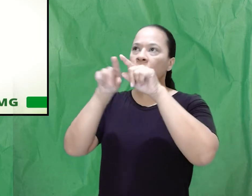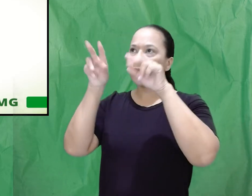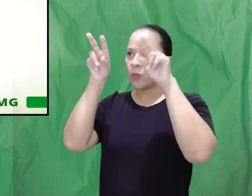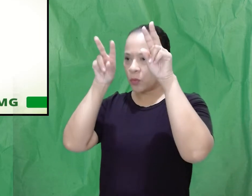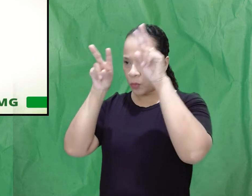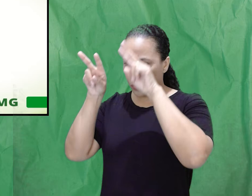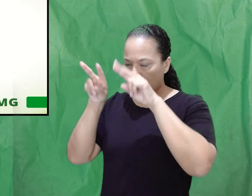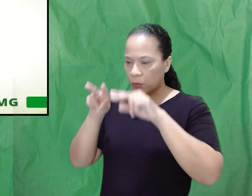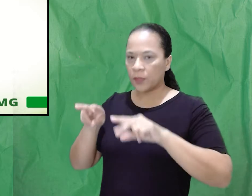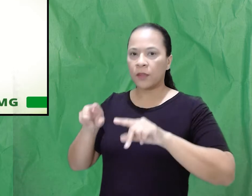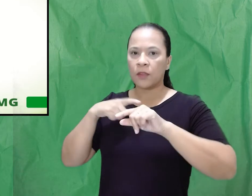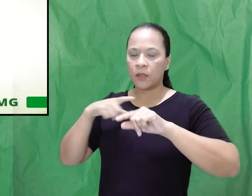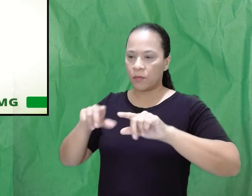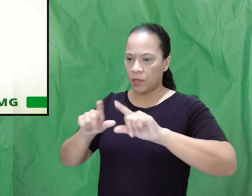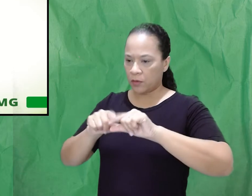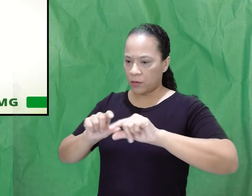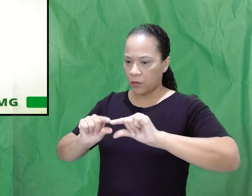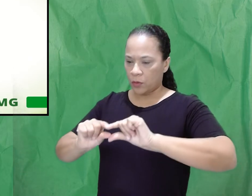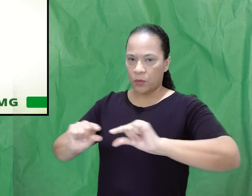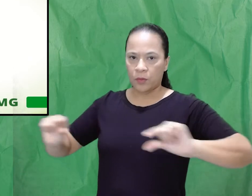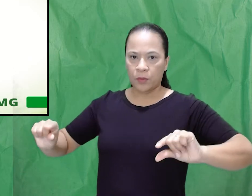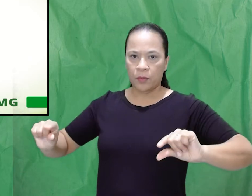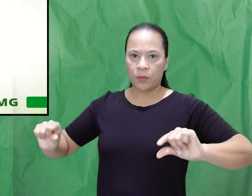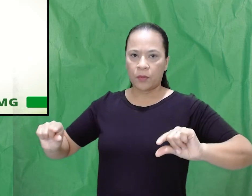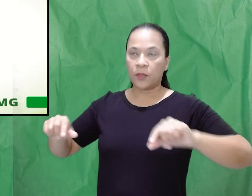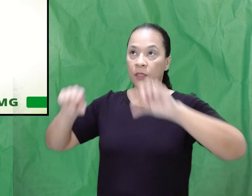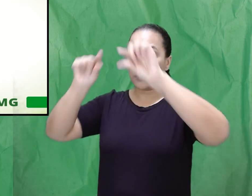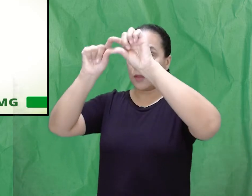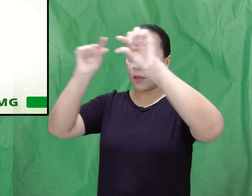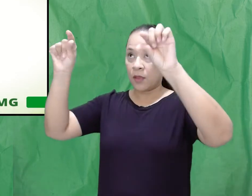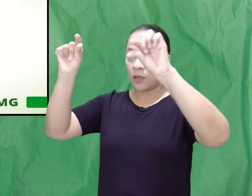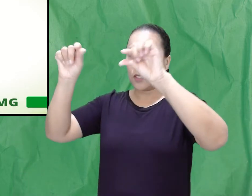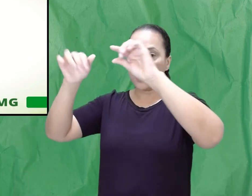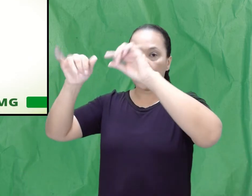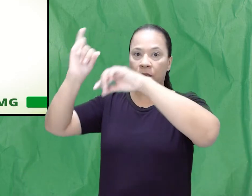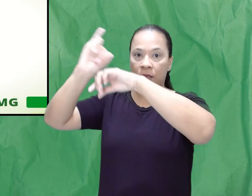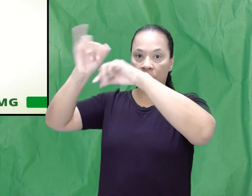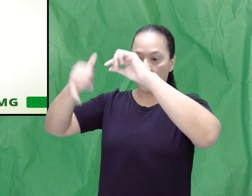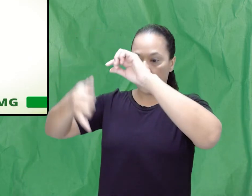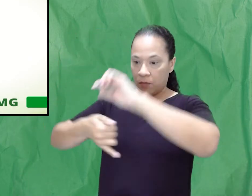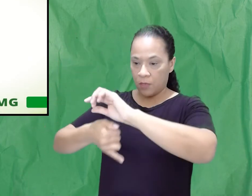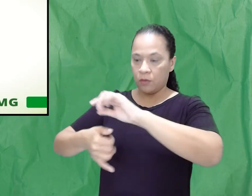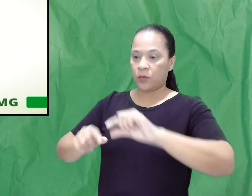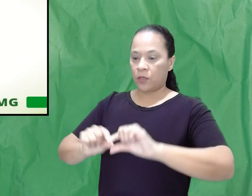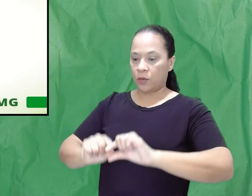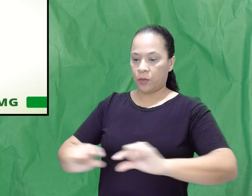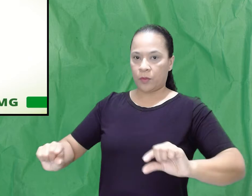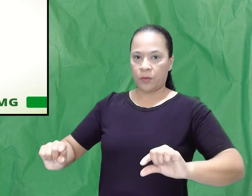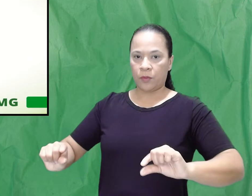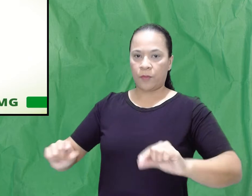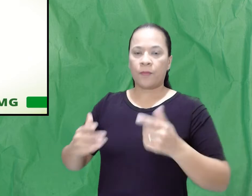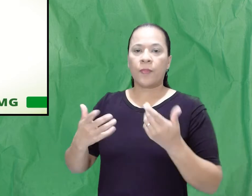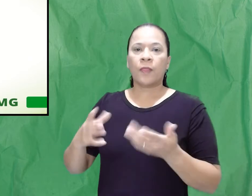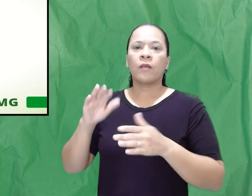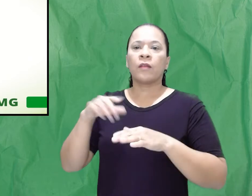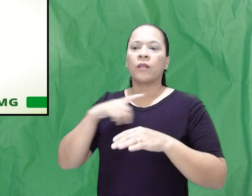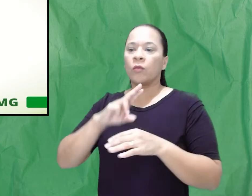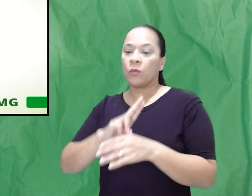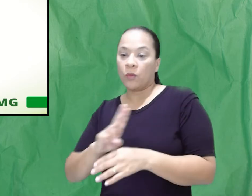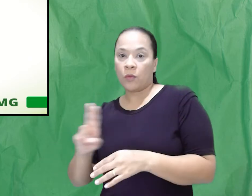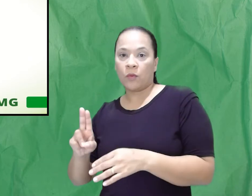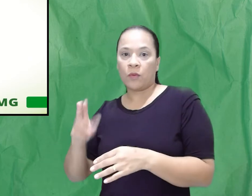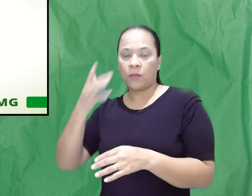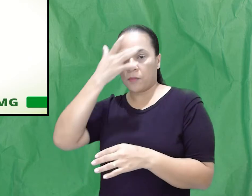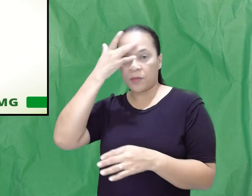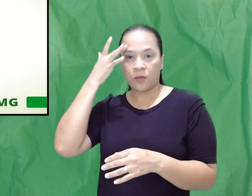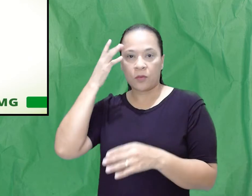site, normalmente até informando quem que desenvolveu o site e qual foi o